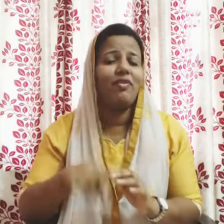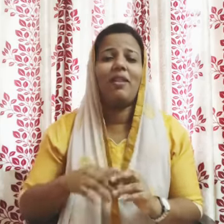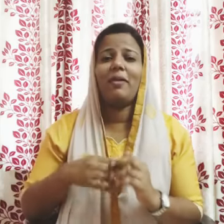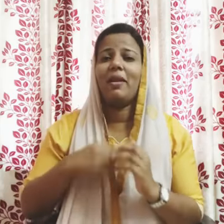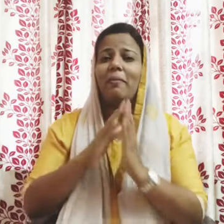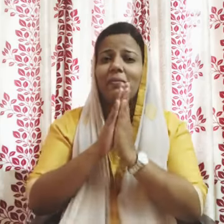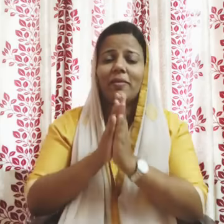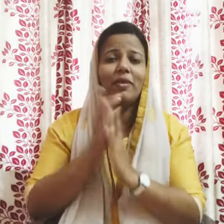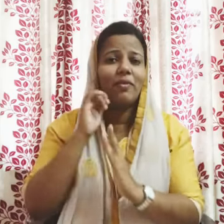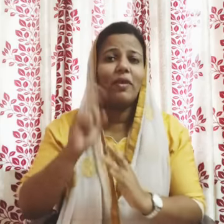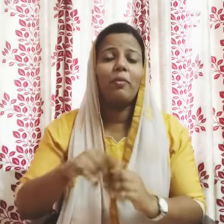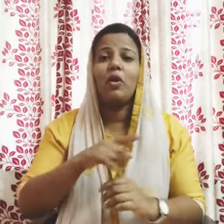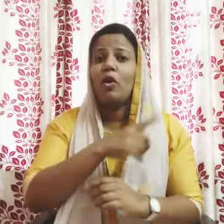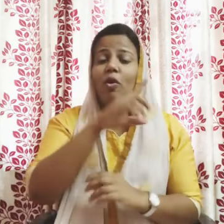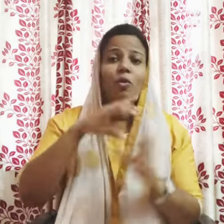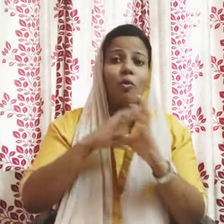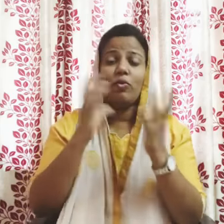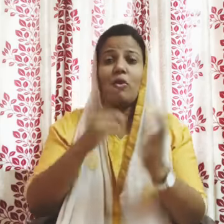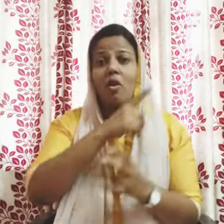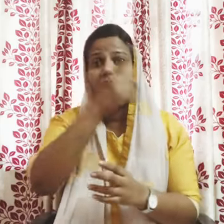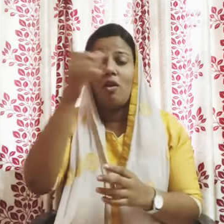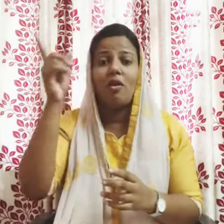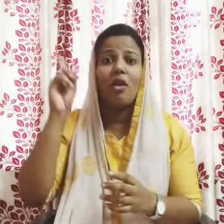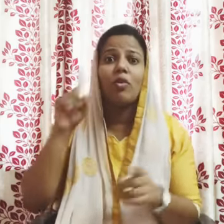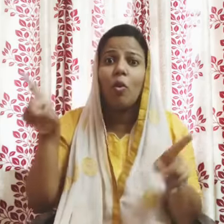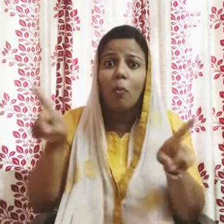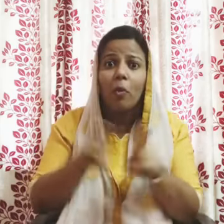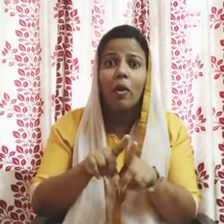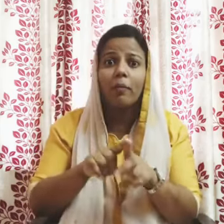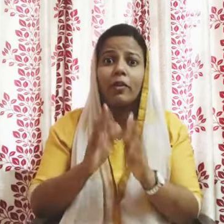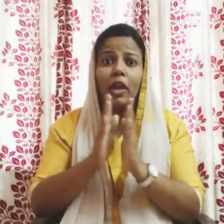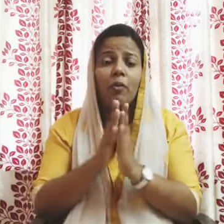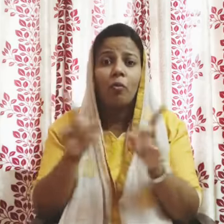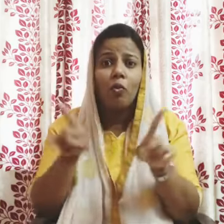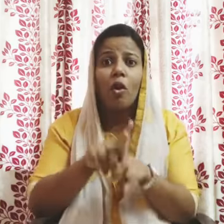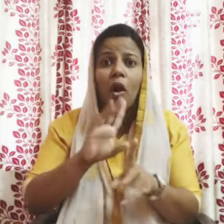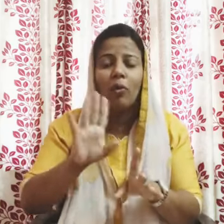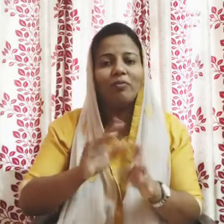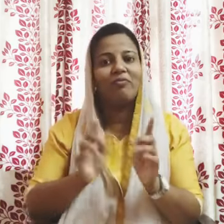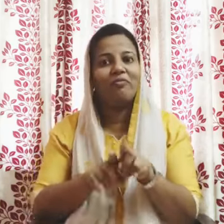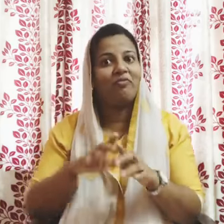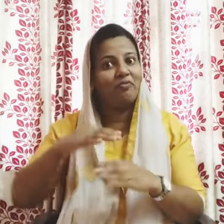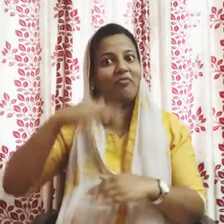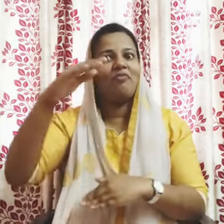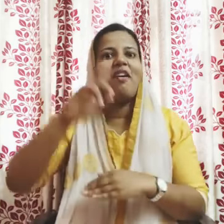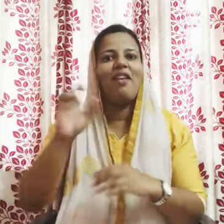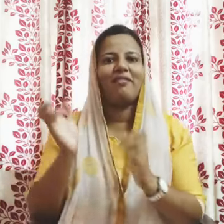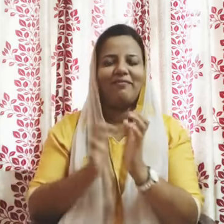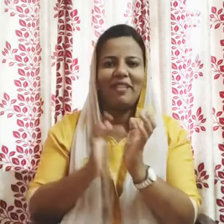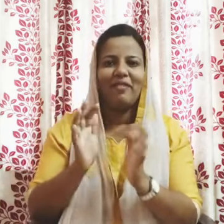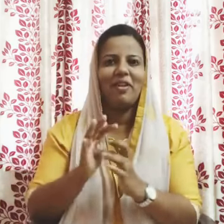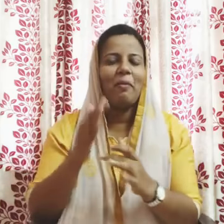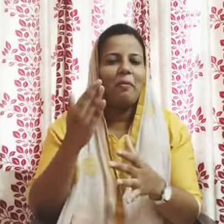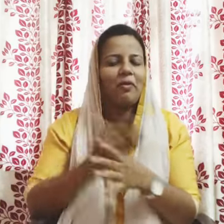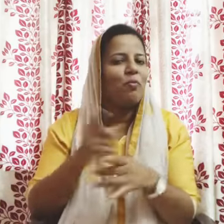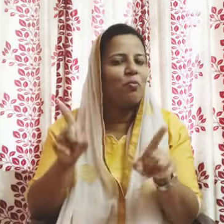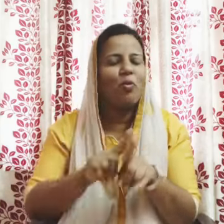പറഞ്ഞത്, കർത്താവേ ദേവന്മാരിൽ അങ്ങയ്ക്ക് തുല്യനായവനില്ല, അങ്ങയുടെ പ്രവൃത്തികൾക്ക് തുല്യമായ ഒരു പ്രവൃത്തിയും ഇല്ല. ഉറക്കെ